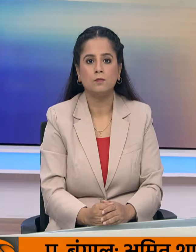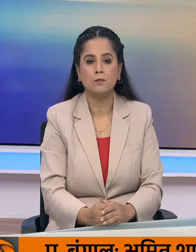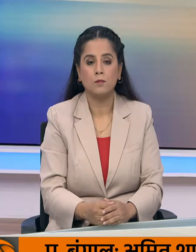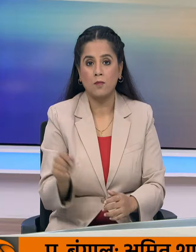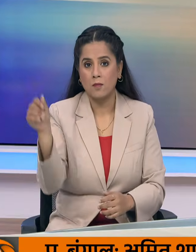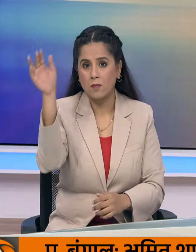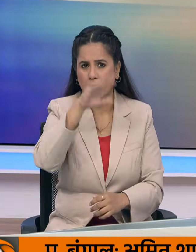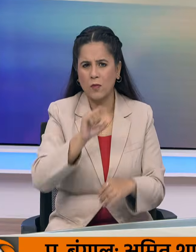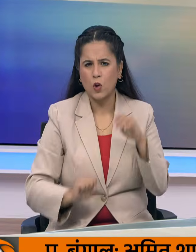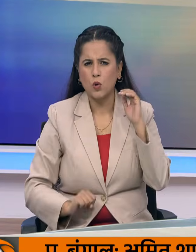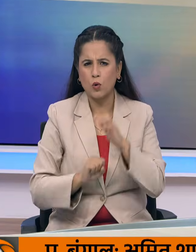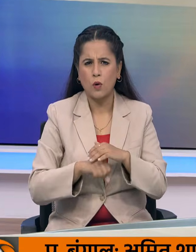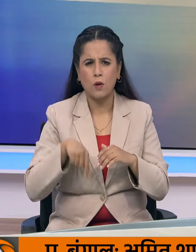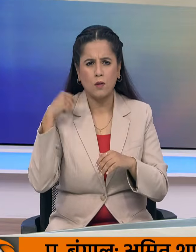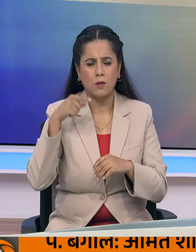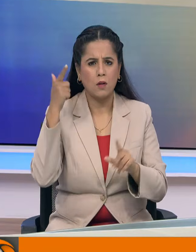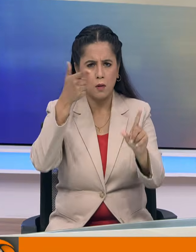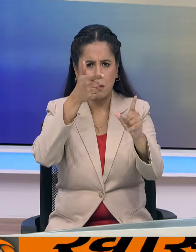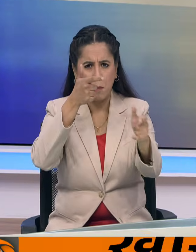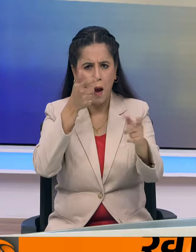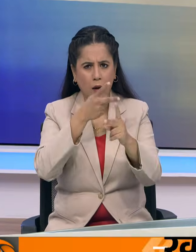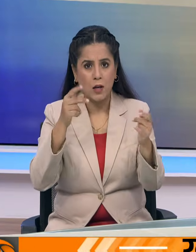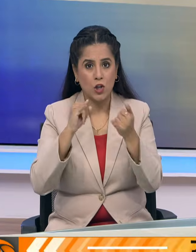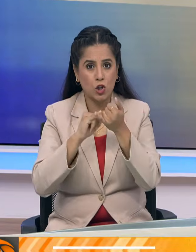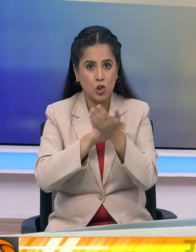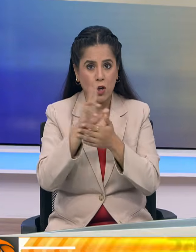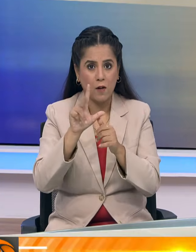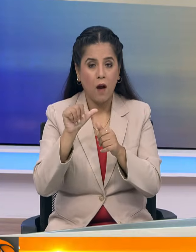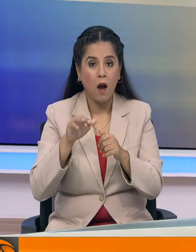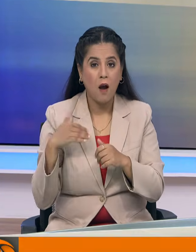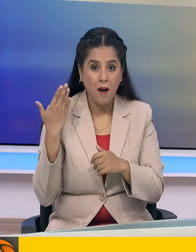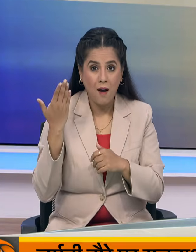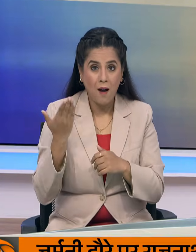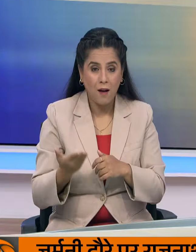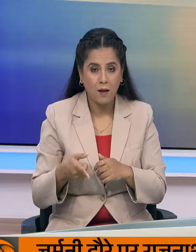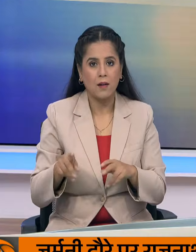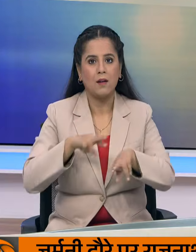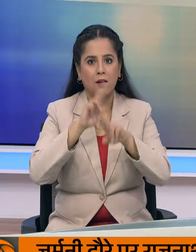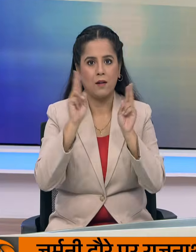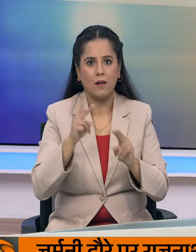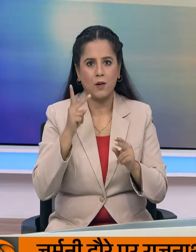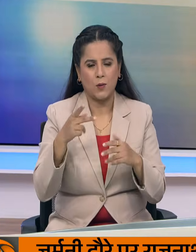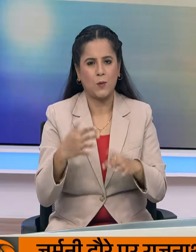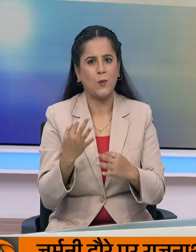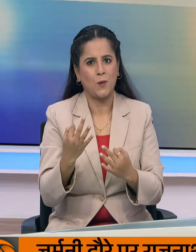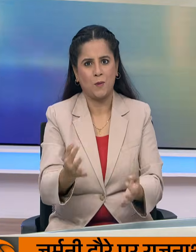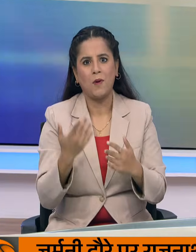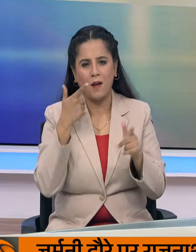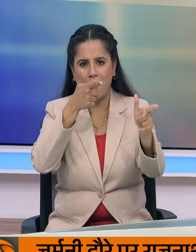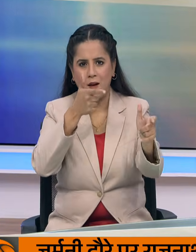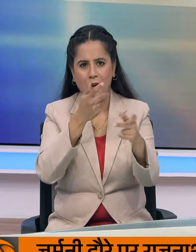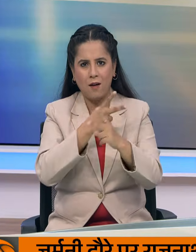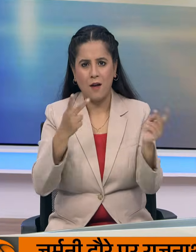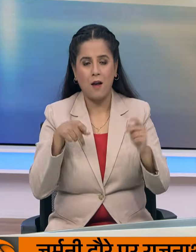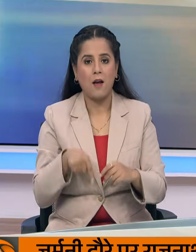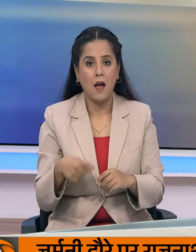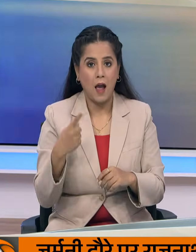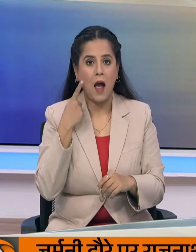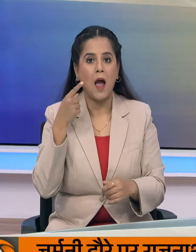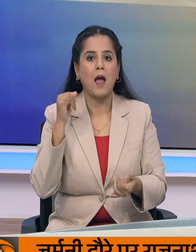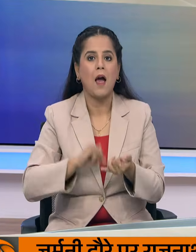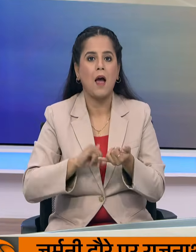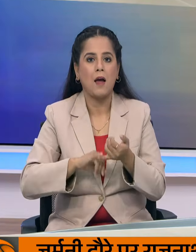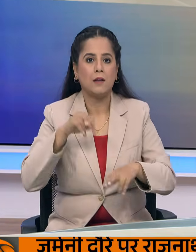भारत के शीर्ष निशानेबाज शिवा नरवाल ने लंबे अंतराल के बाद अंतर्राष्ट्रीय मंच पर शानदार वापसी करते हुए